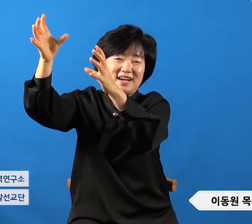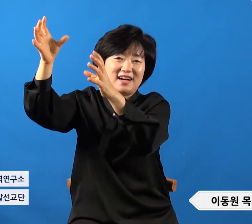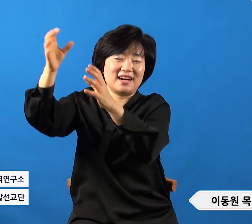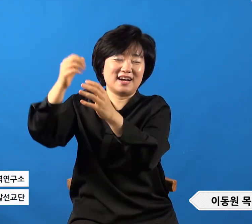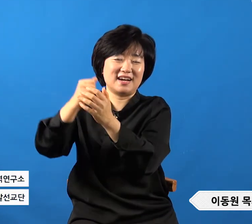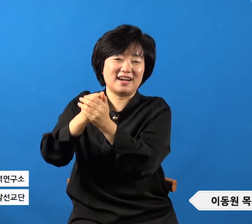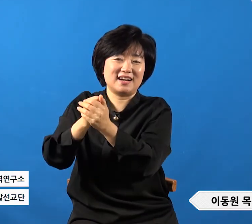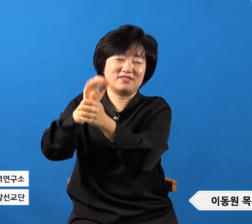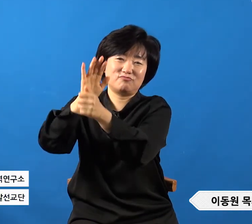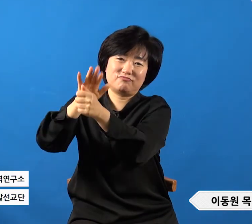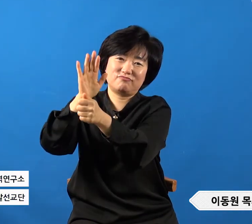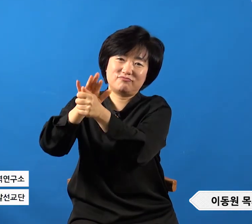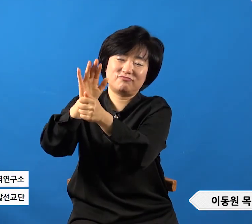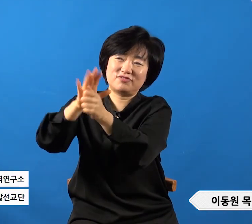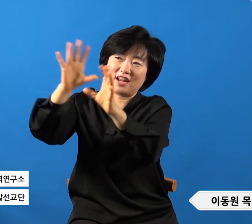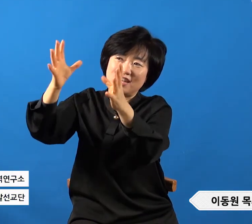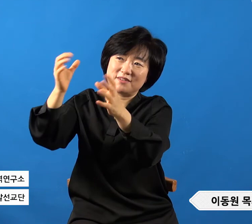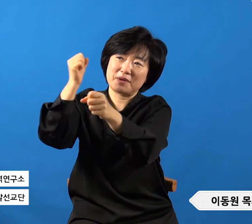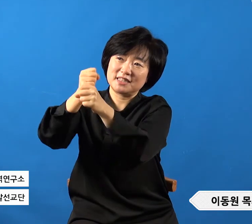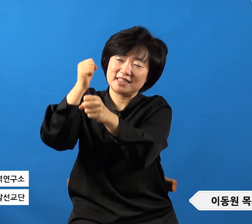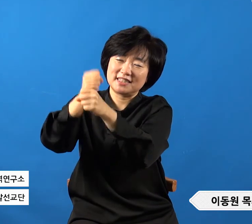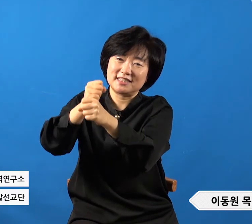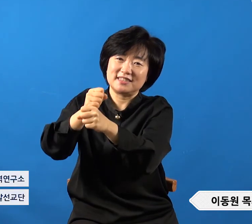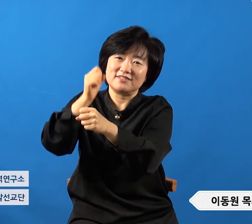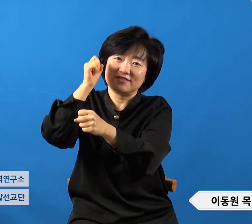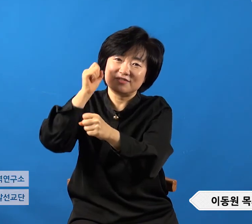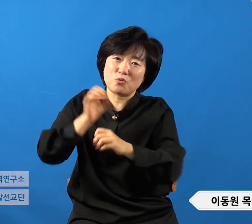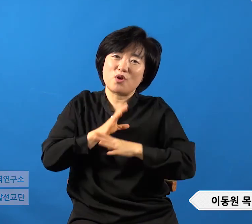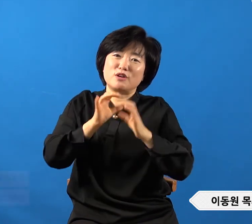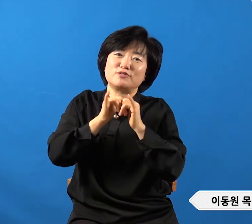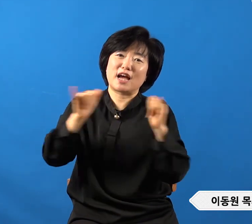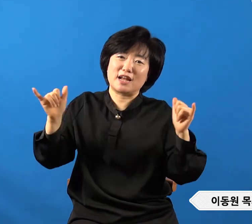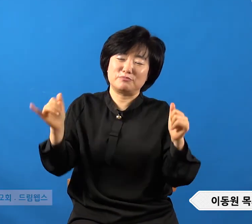사람들로 일어서는 모습, 그것을 바라보는